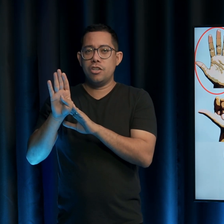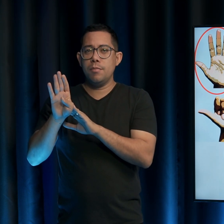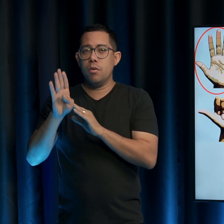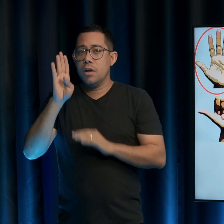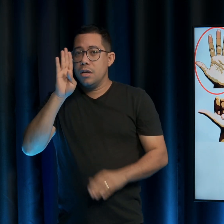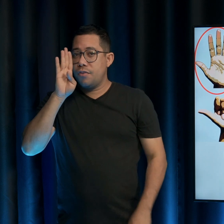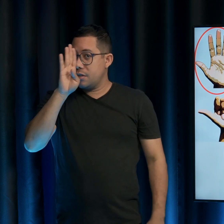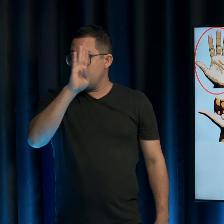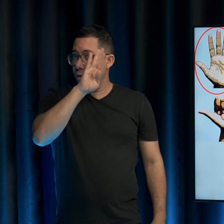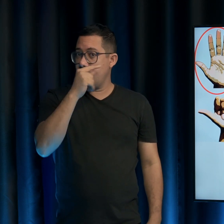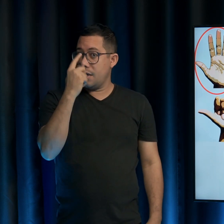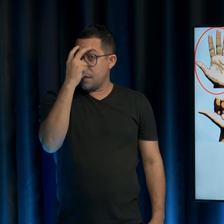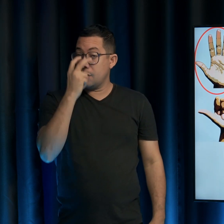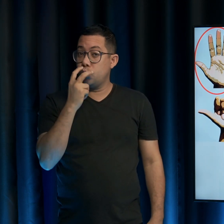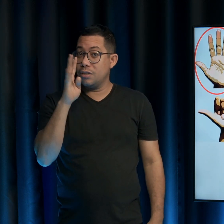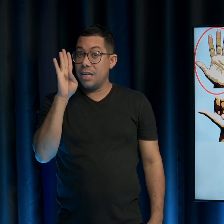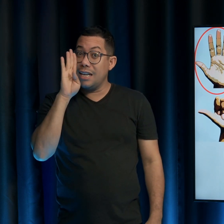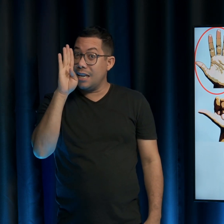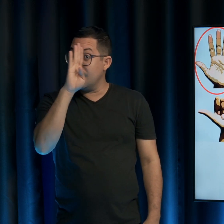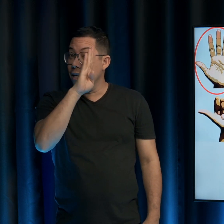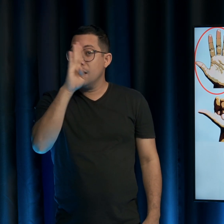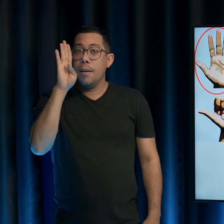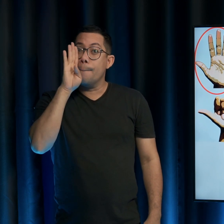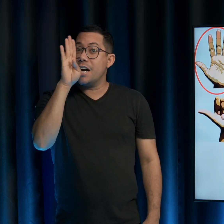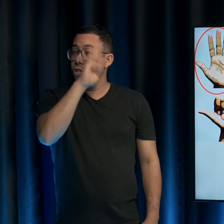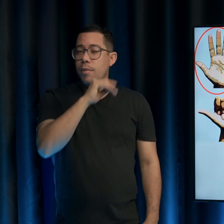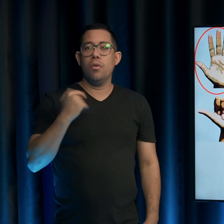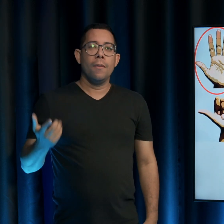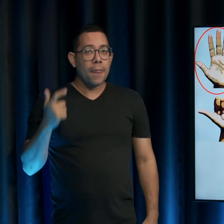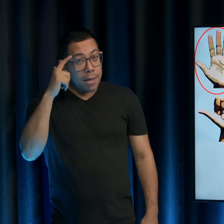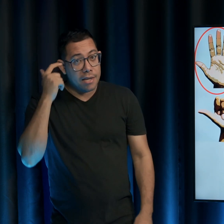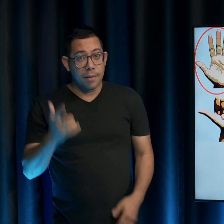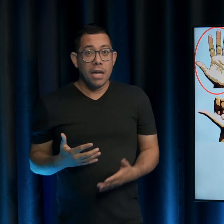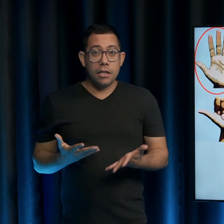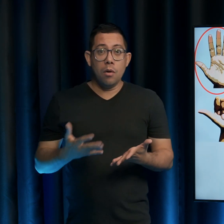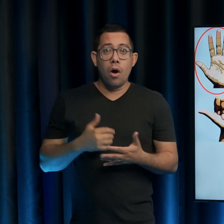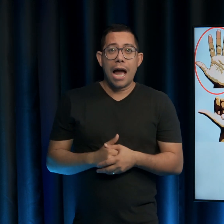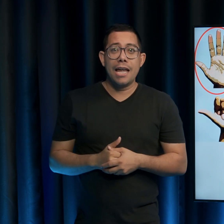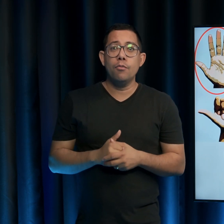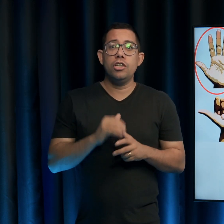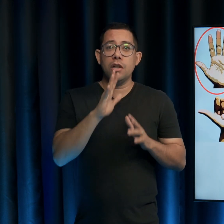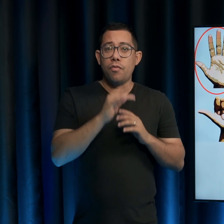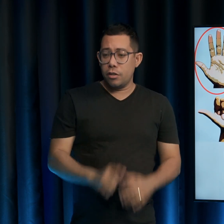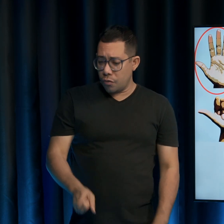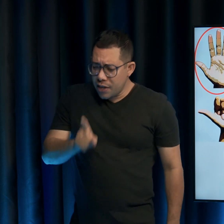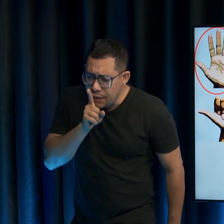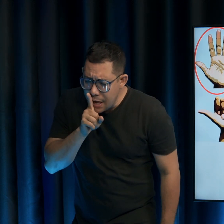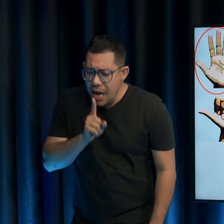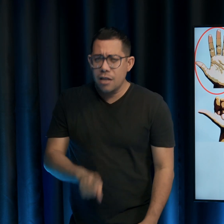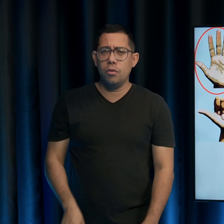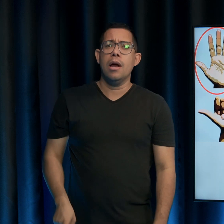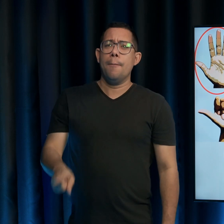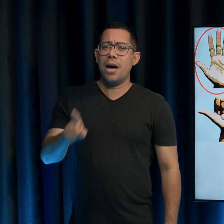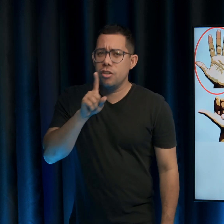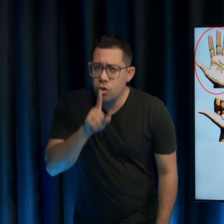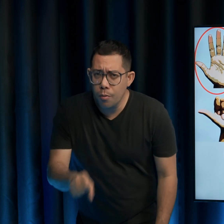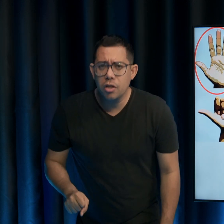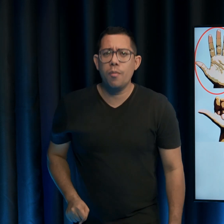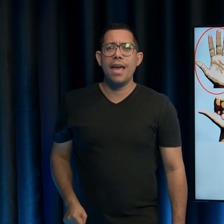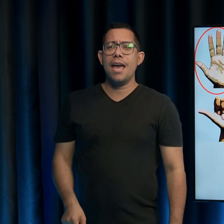Bartimeu, e fazendo referência à sua cegueira, Bartimeu. Beleza, então, ó, aí a multidão fala assim, ó, fica quieto, pare de incomodar o